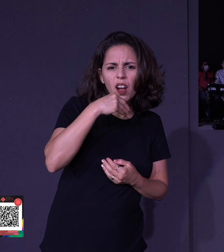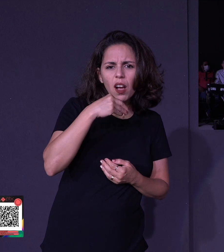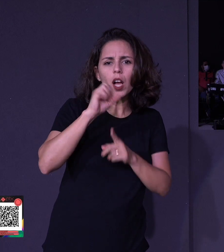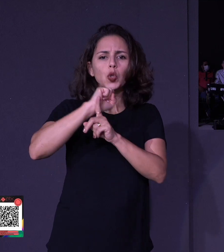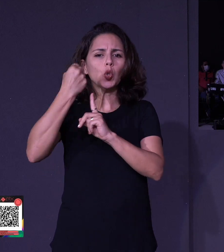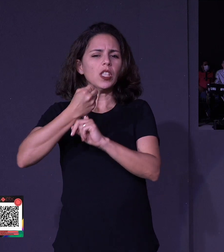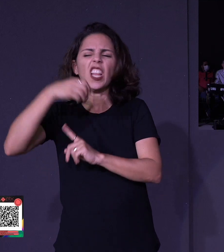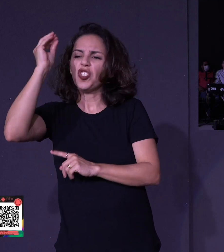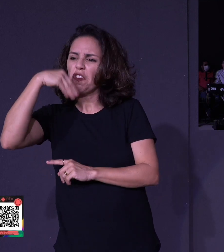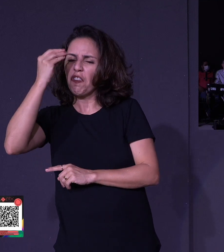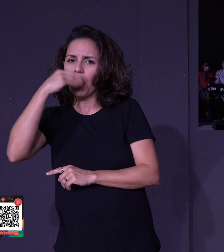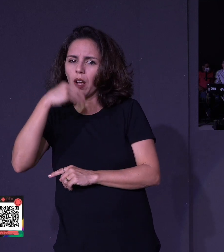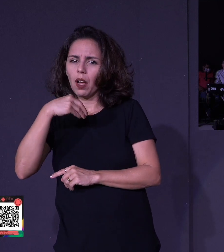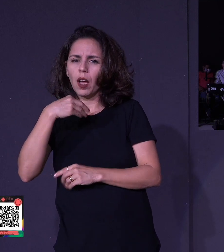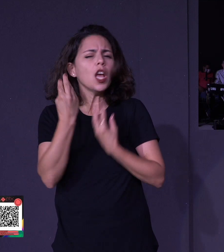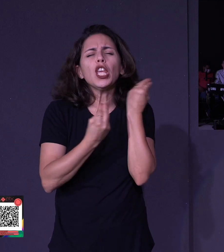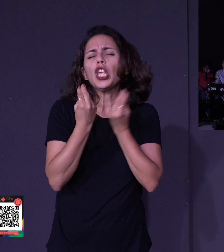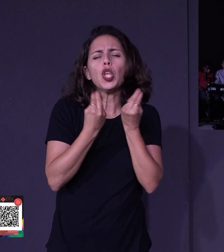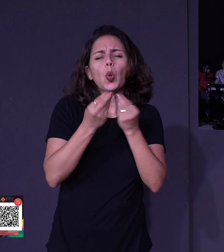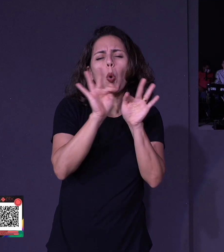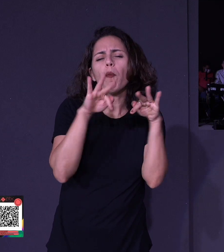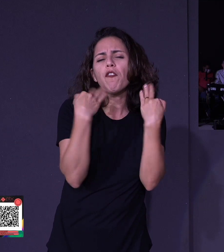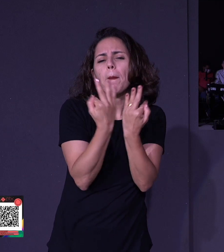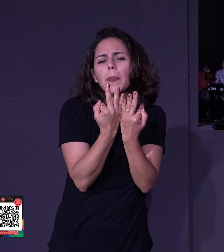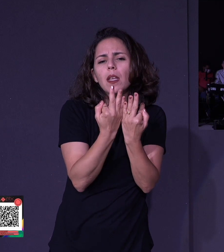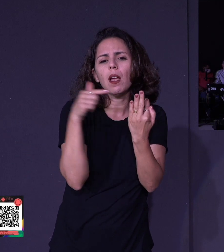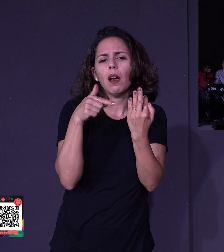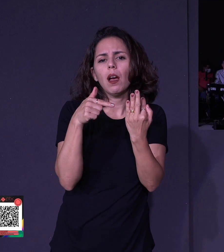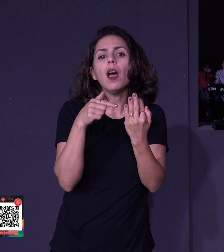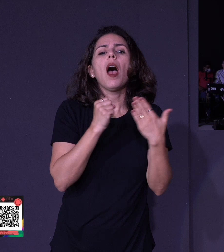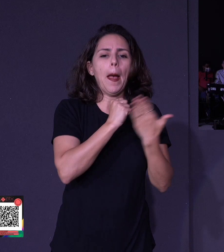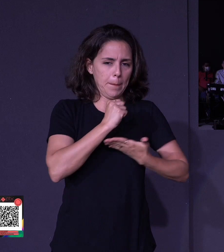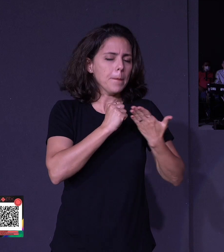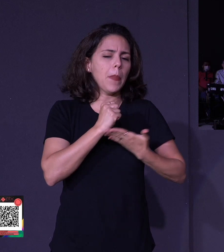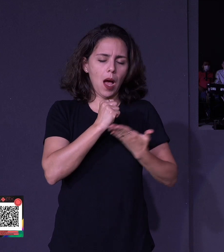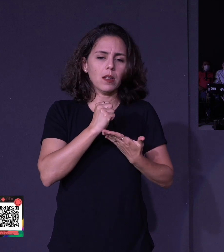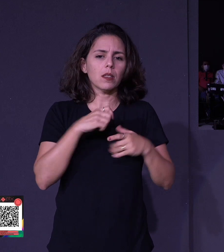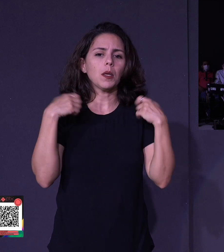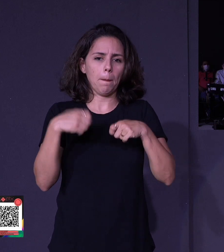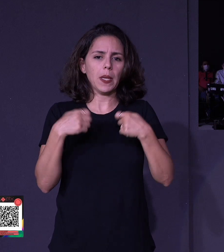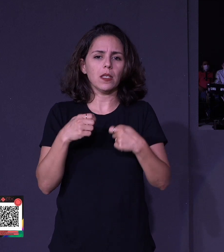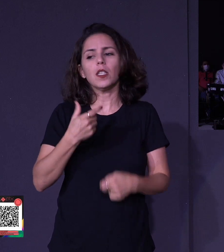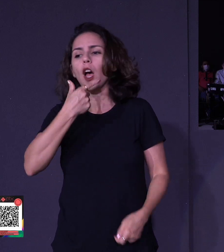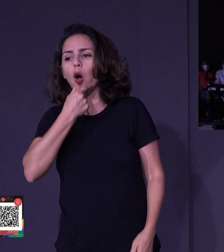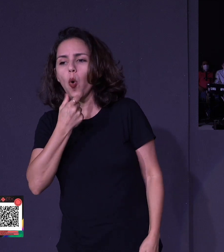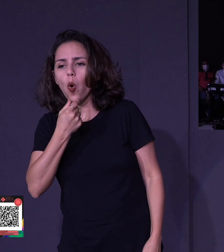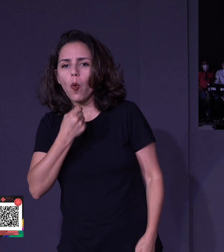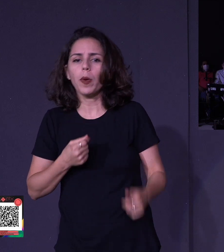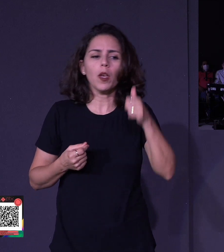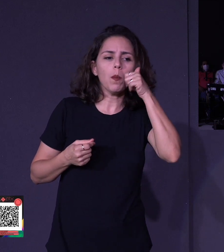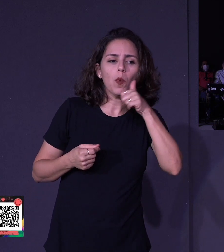oposto. Vimos no texto que lemos há pouco que a sabedoria se dirige a 3 tipos de pessoas: